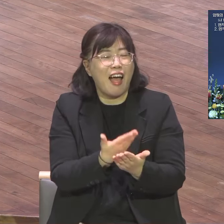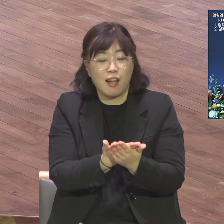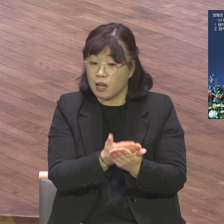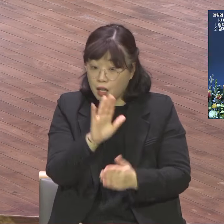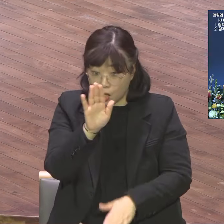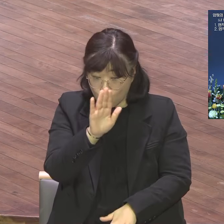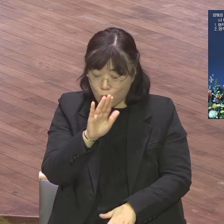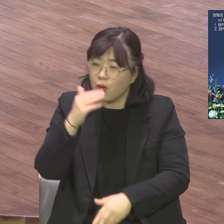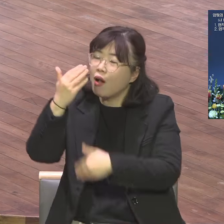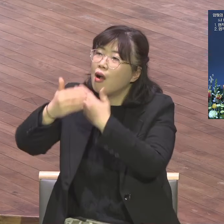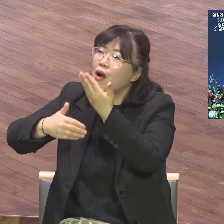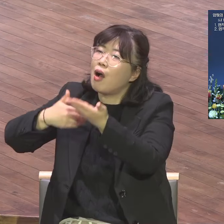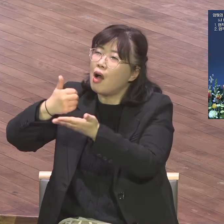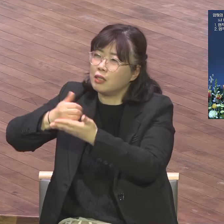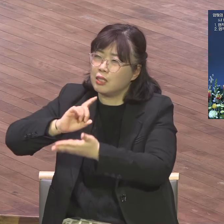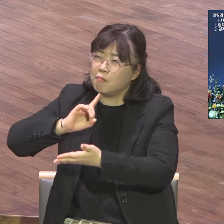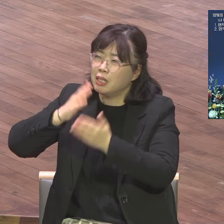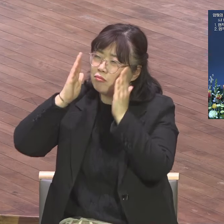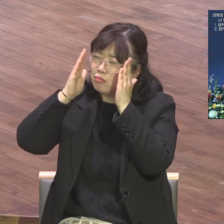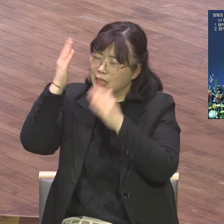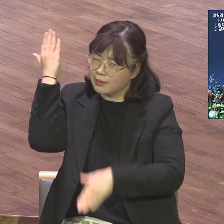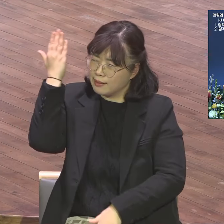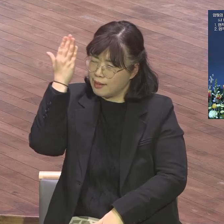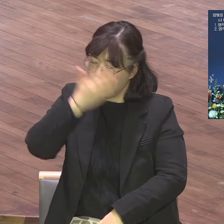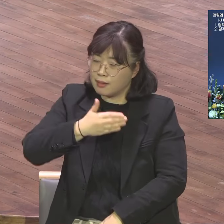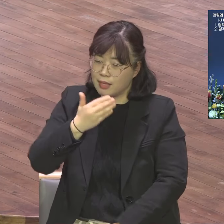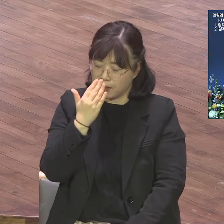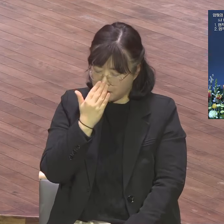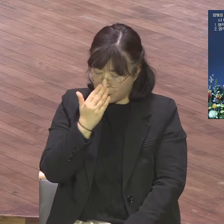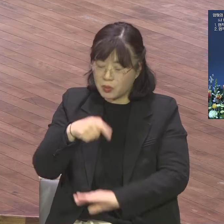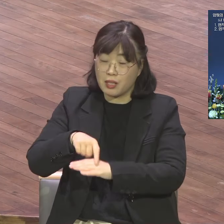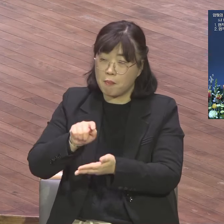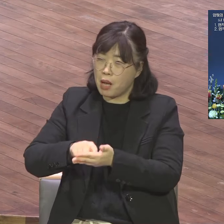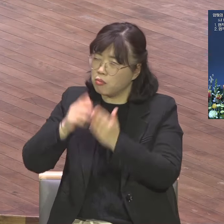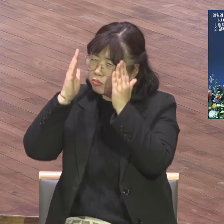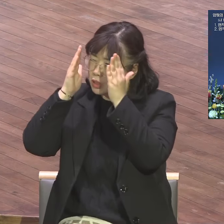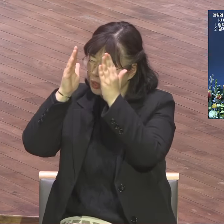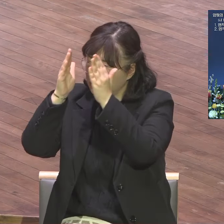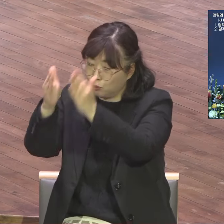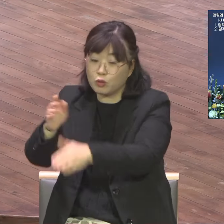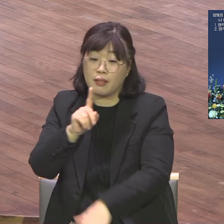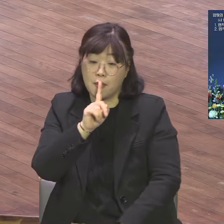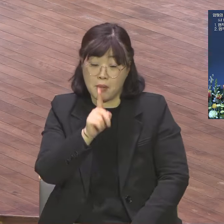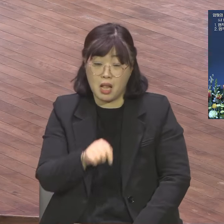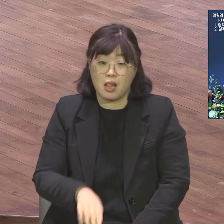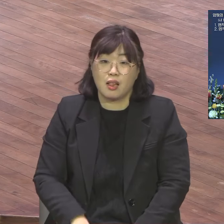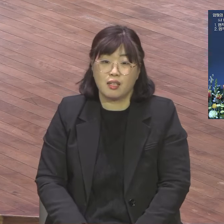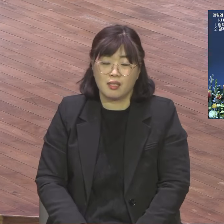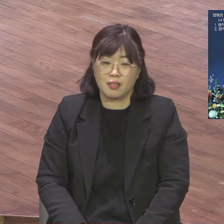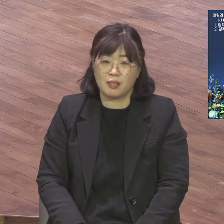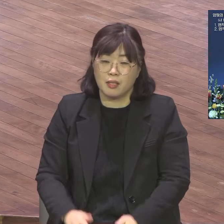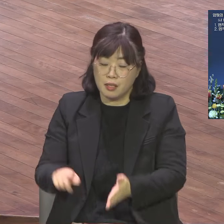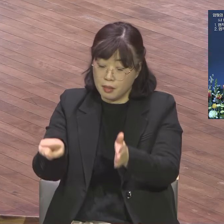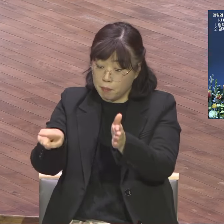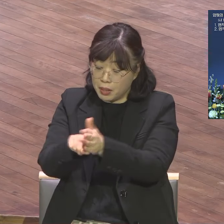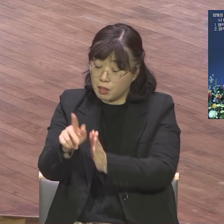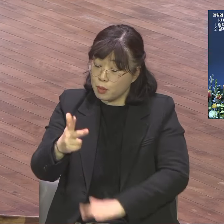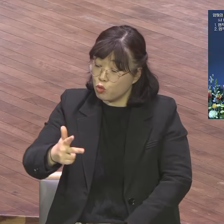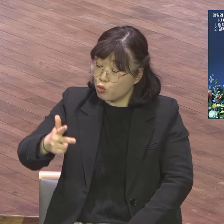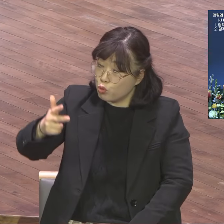겁니다. 여호와를 바랄지어다. 히브리 12장 2절에 보면 믿음의 주요 또 온전케